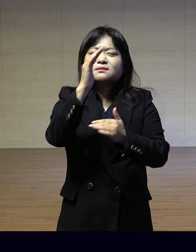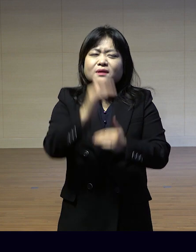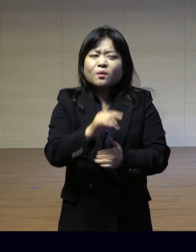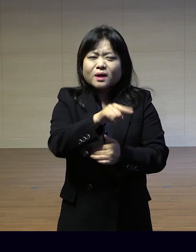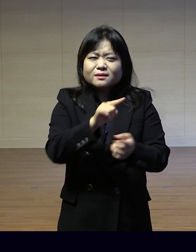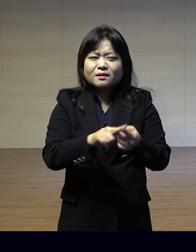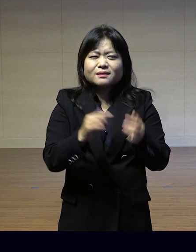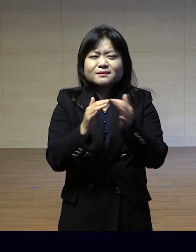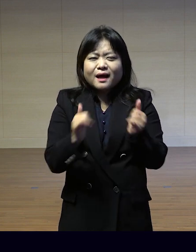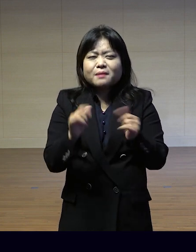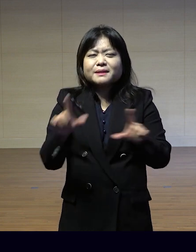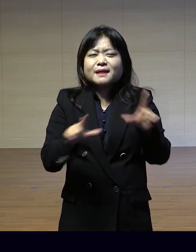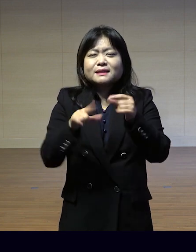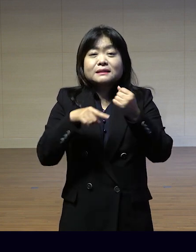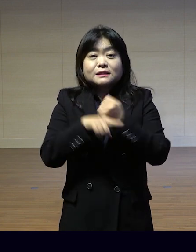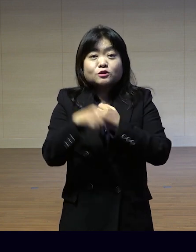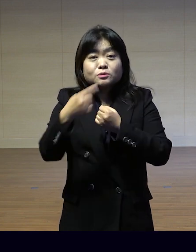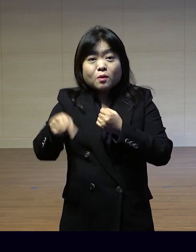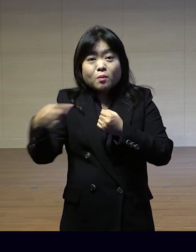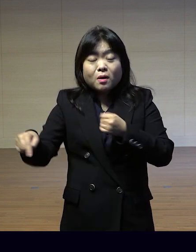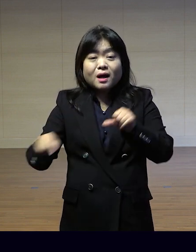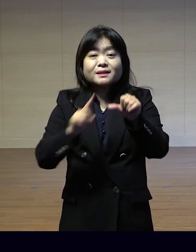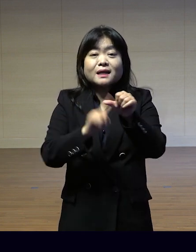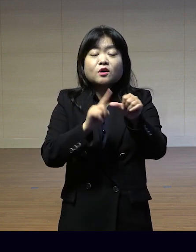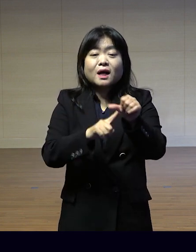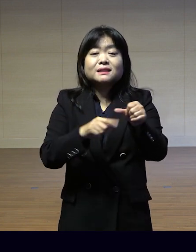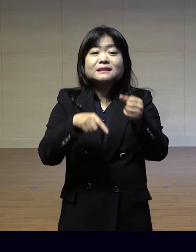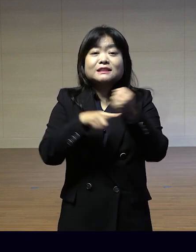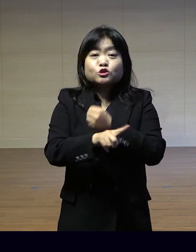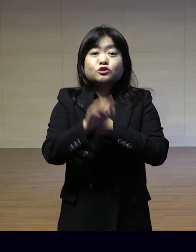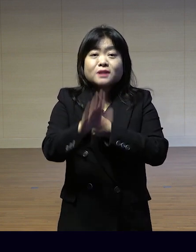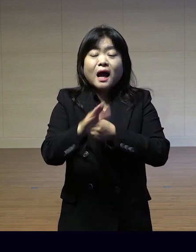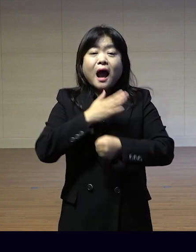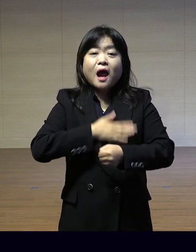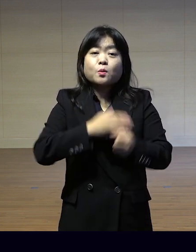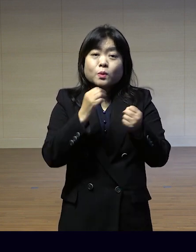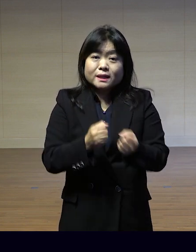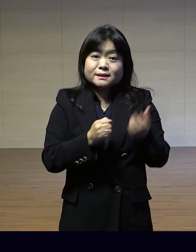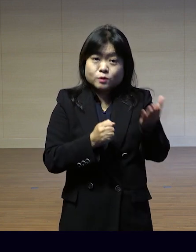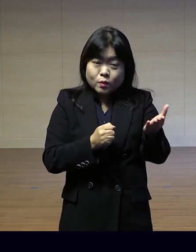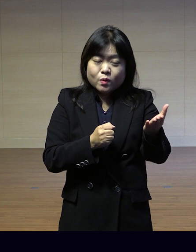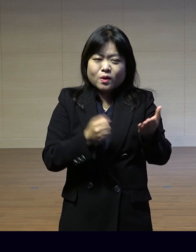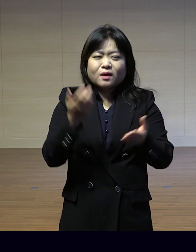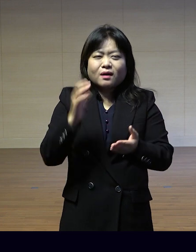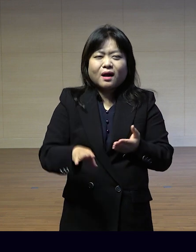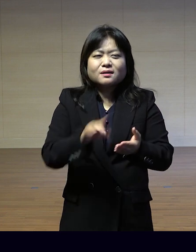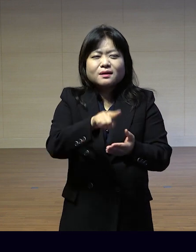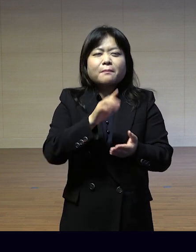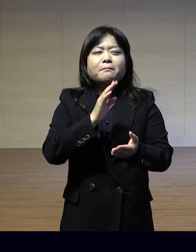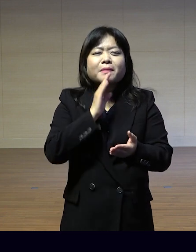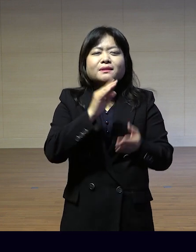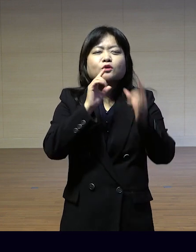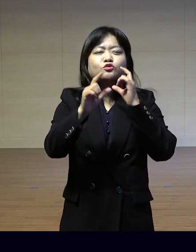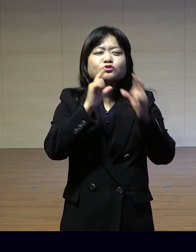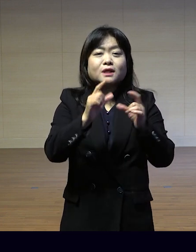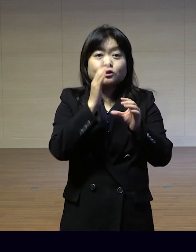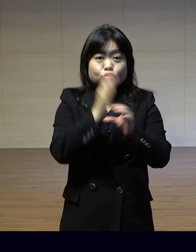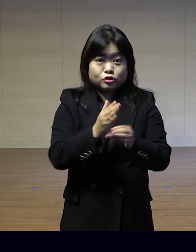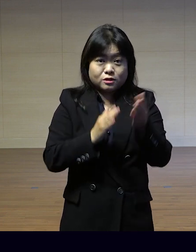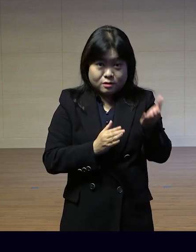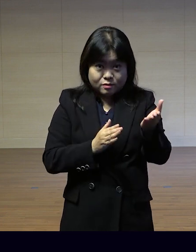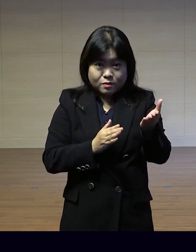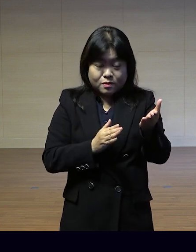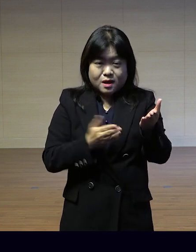내용에서 사람이 사는 이유는 이런 5가지다 라고 하는 걸 알고 계시잖아요. 그리고 그게 맞다라고 주장을 하고 계시는